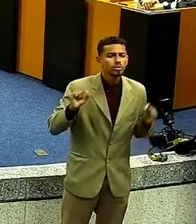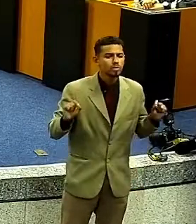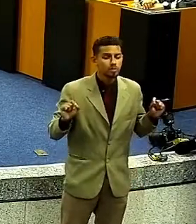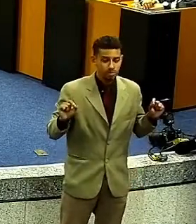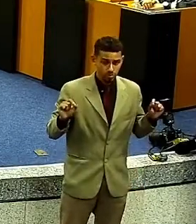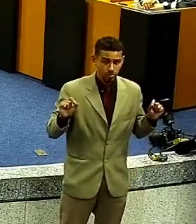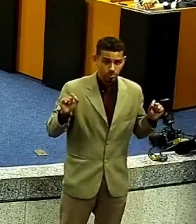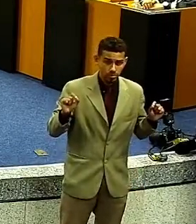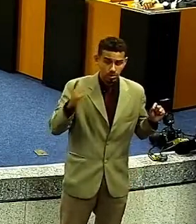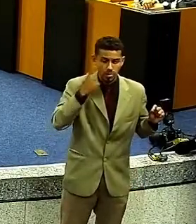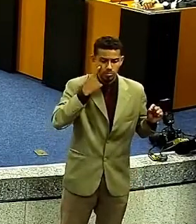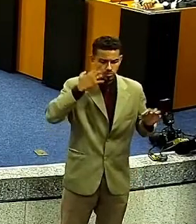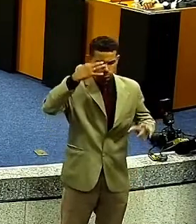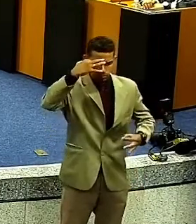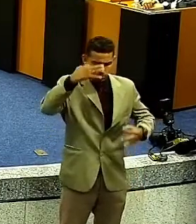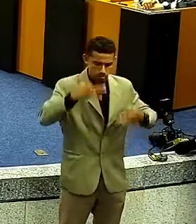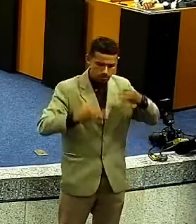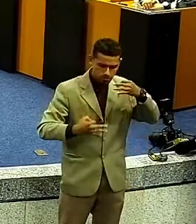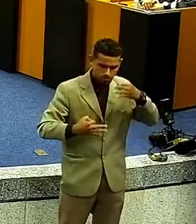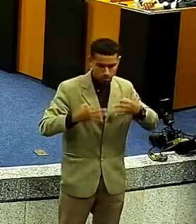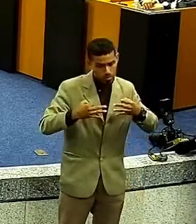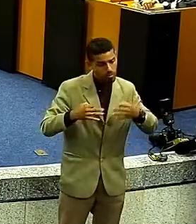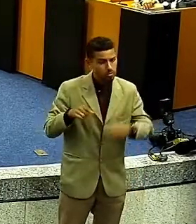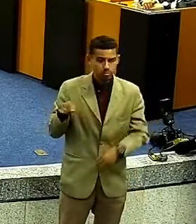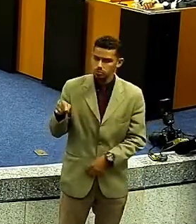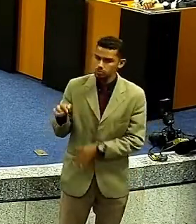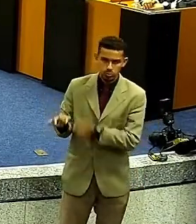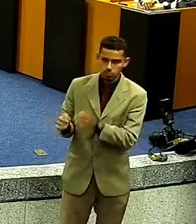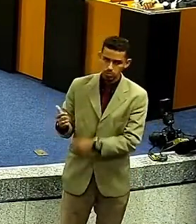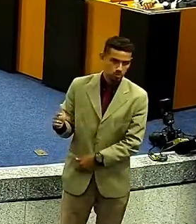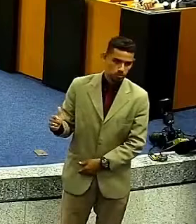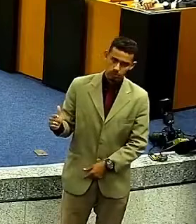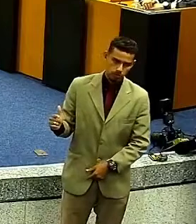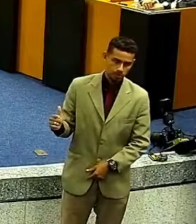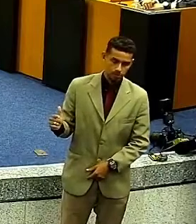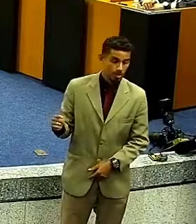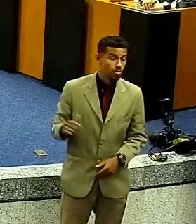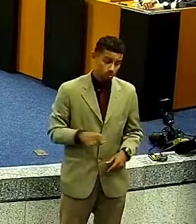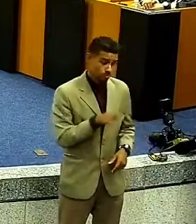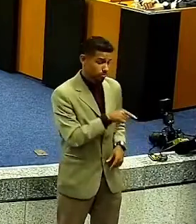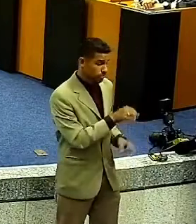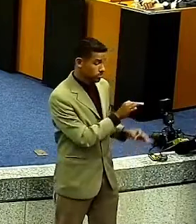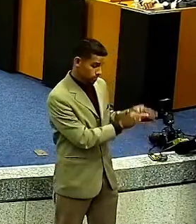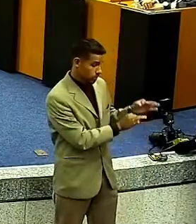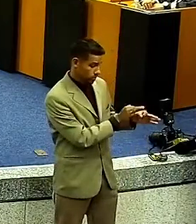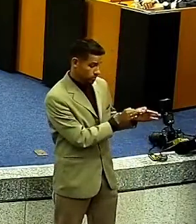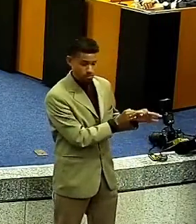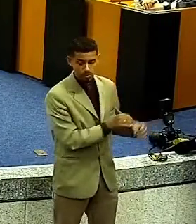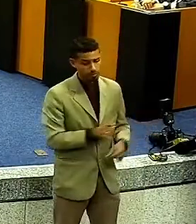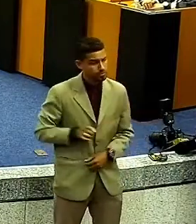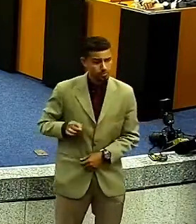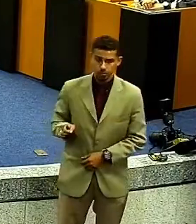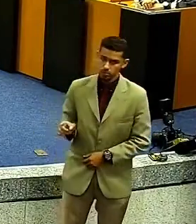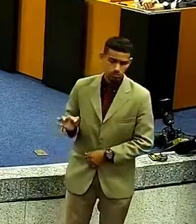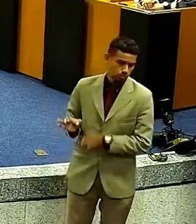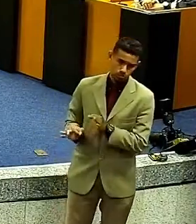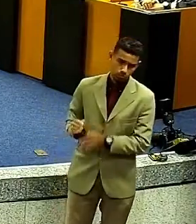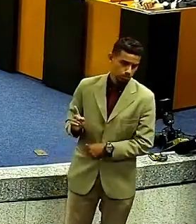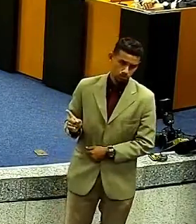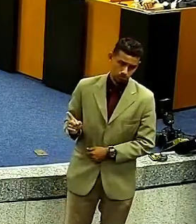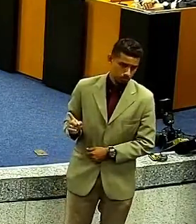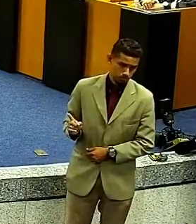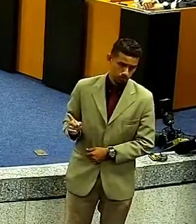lógica do justo ou do injusto ou você opta por ser justo ou você opta por ser